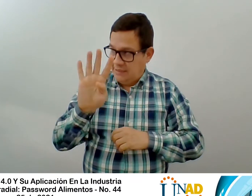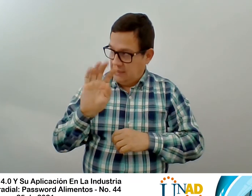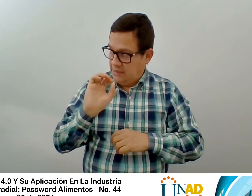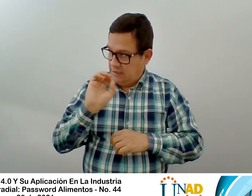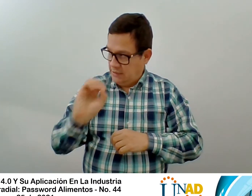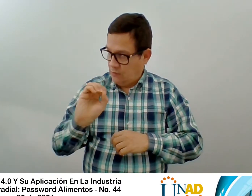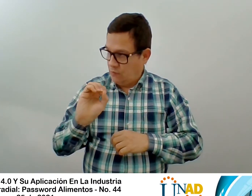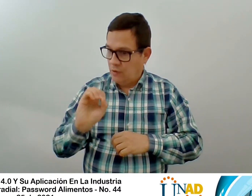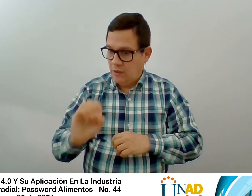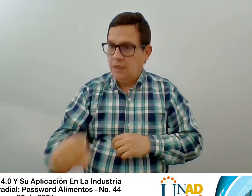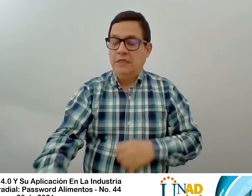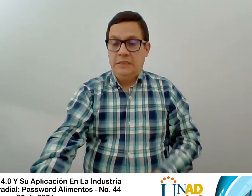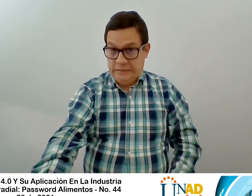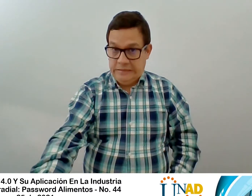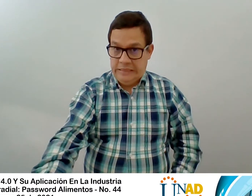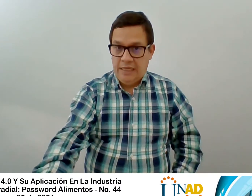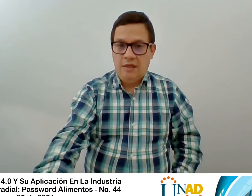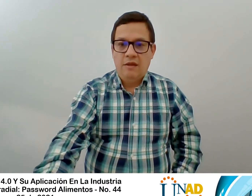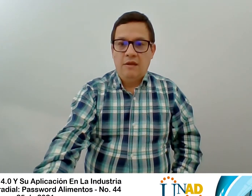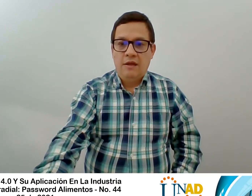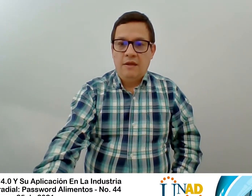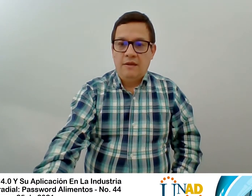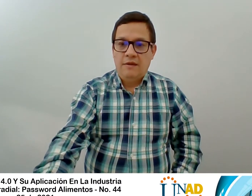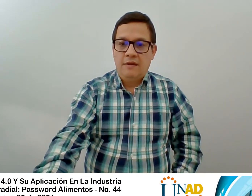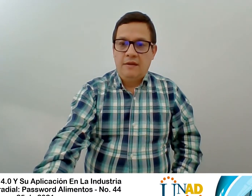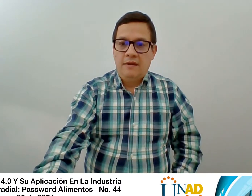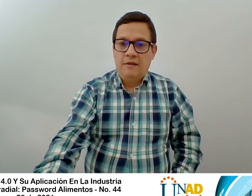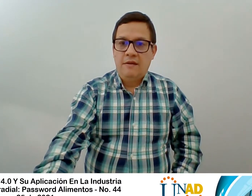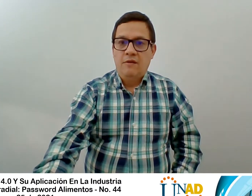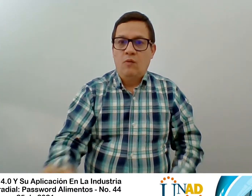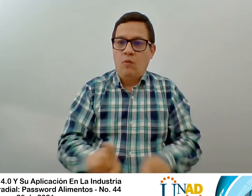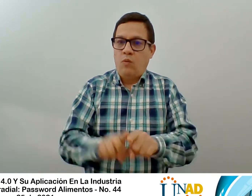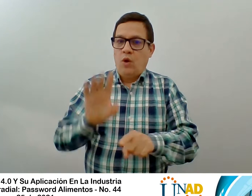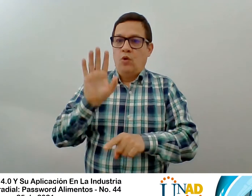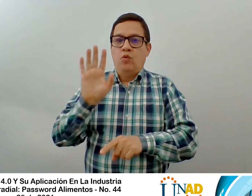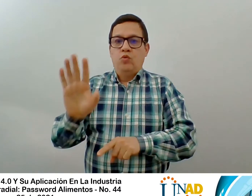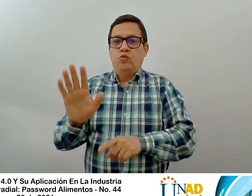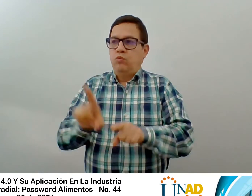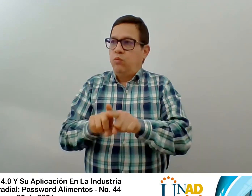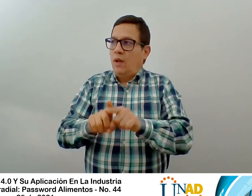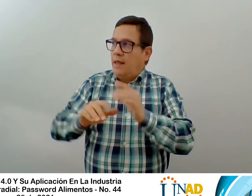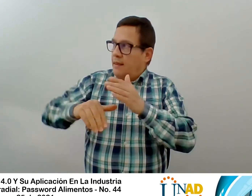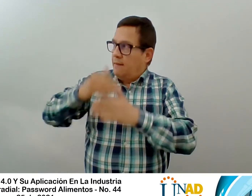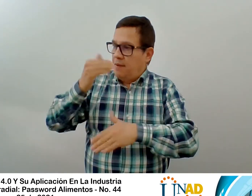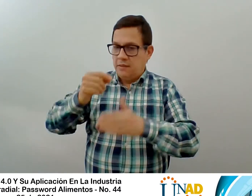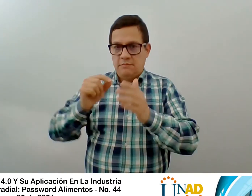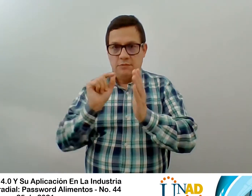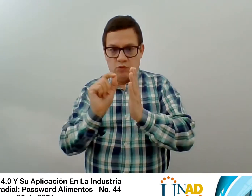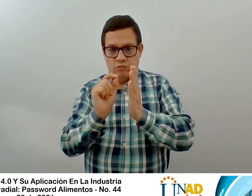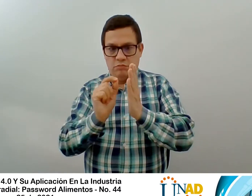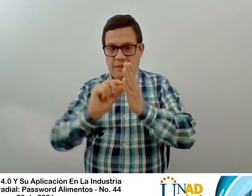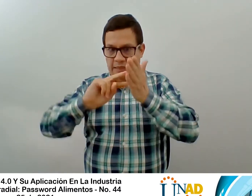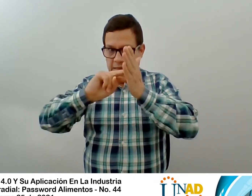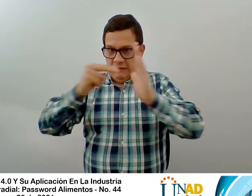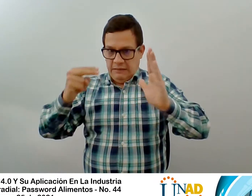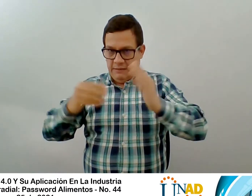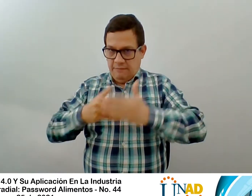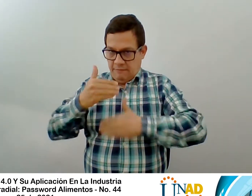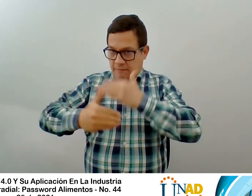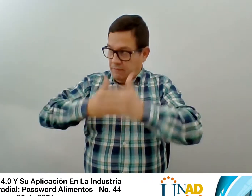como sería de pronto el inicio en donde estas tecnologías dieron su punto de